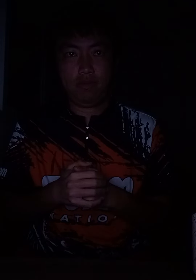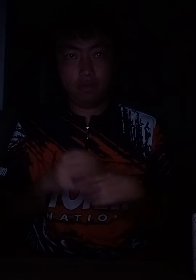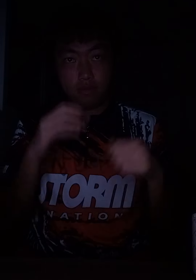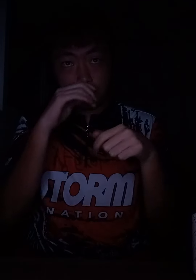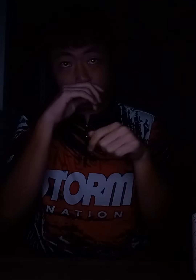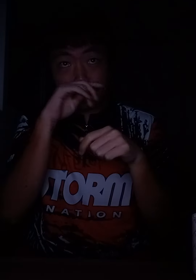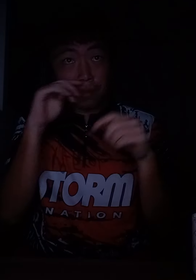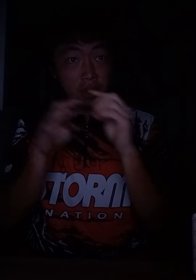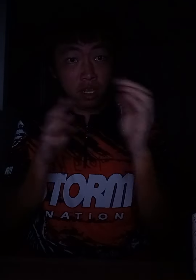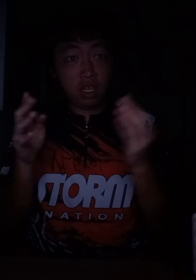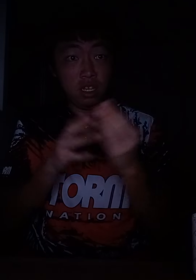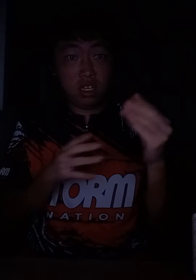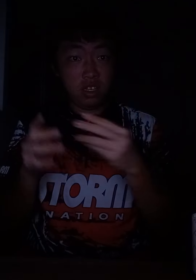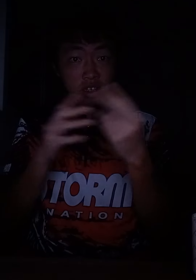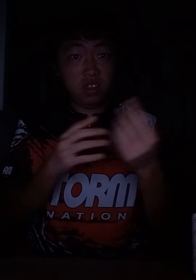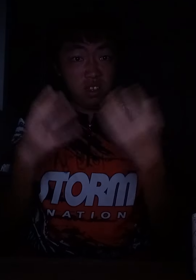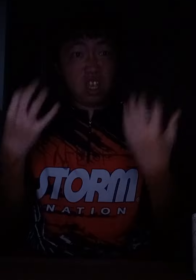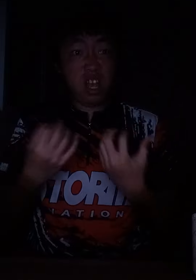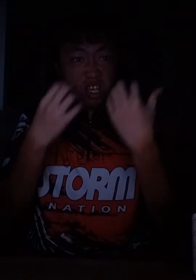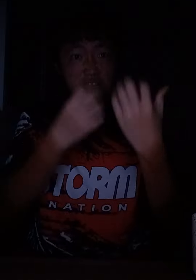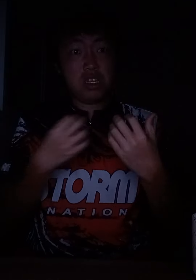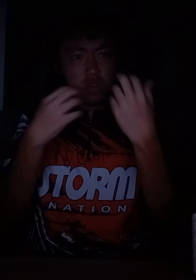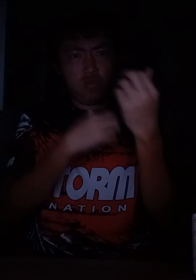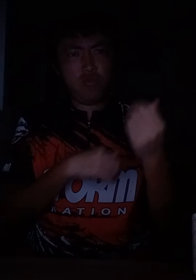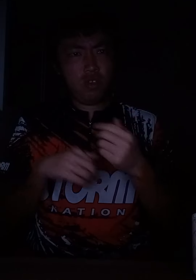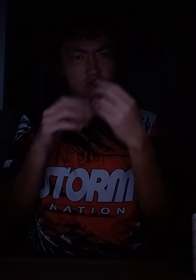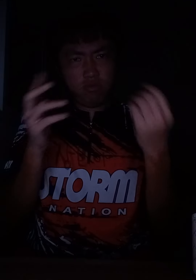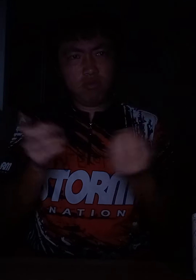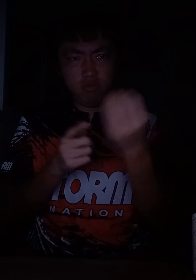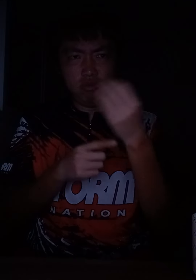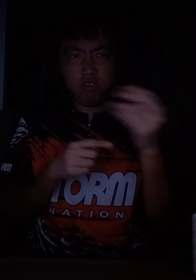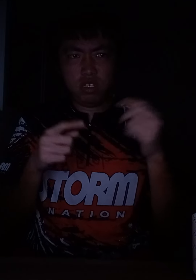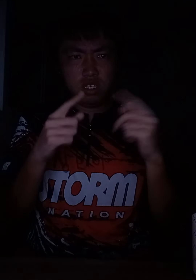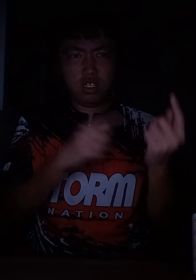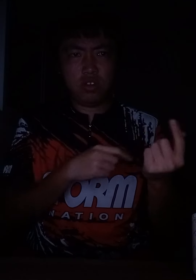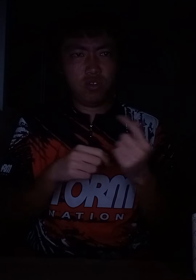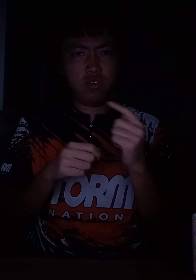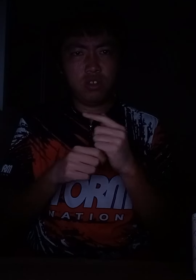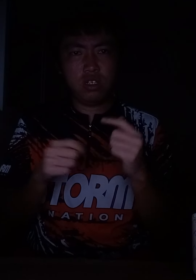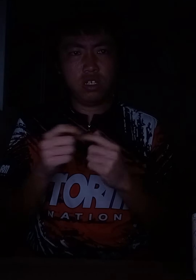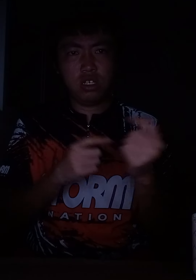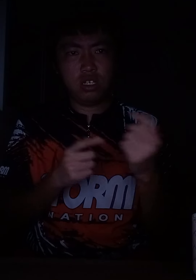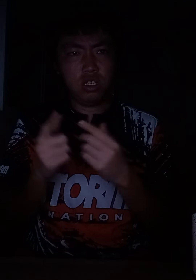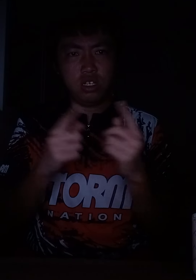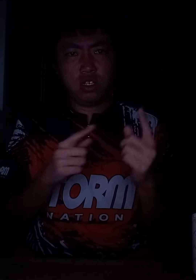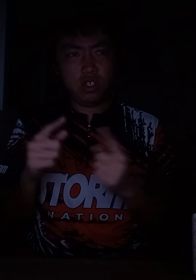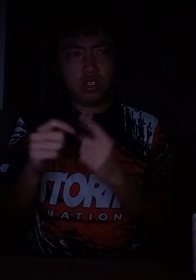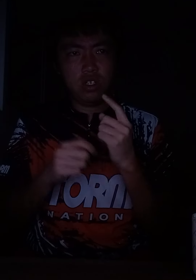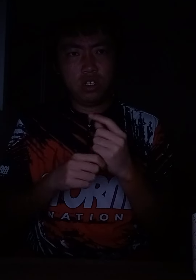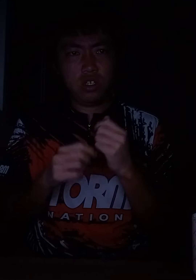힘드시고 정치도 크니까 하차를 이제 시키기에는 좀 물리적으로 어려웠던